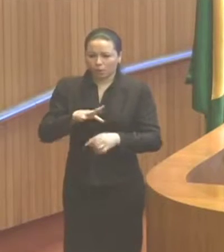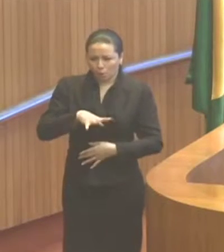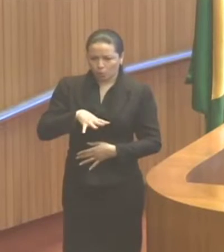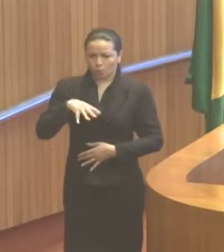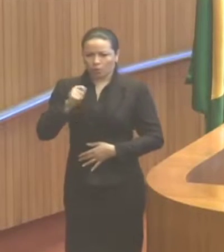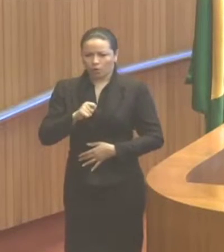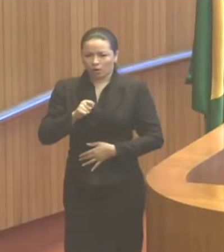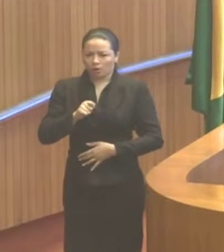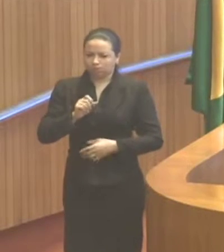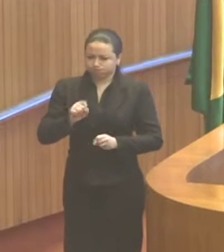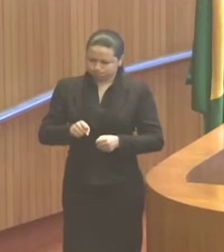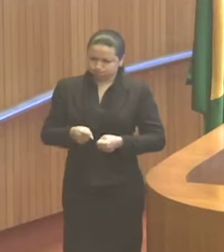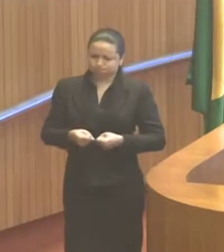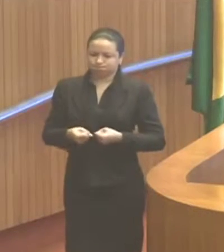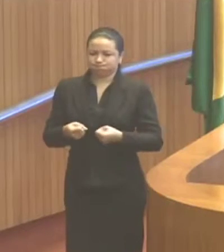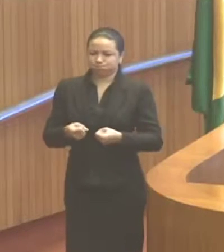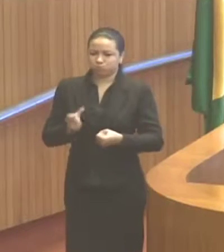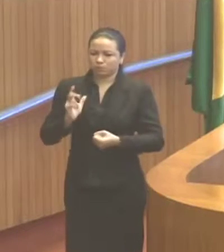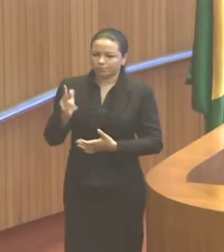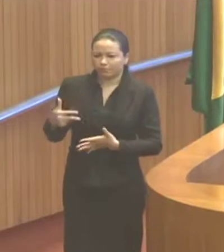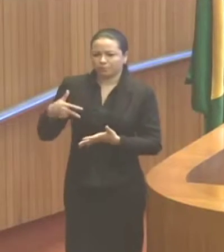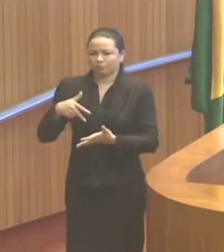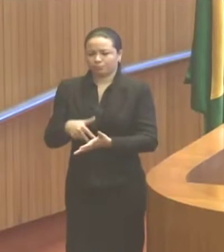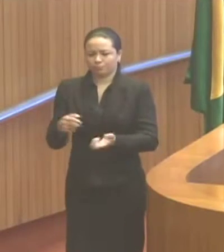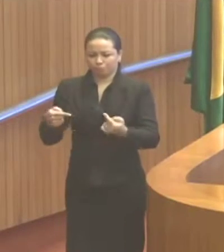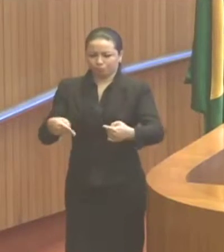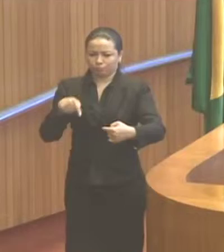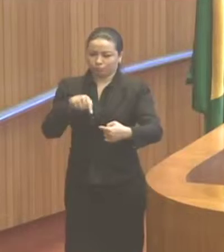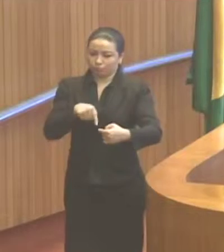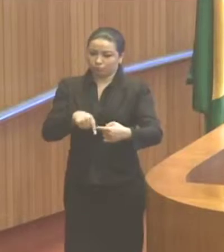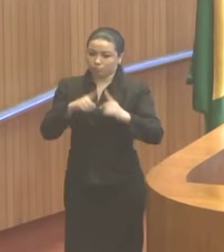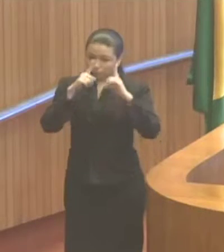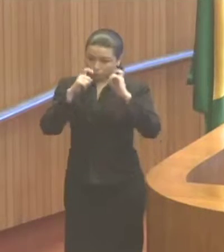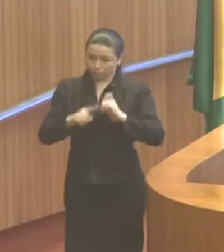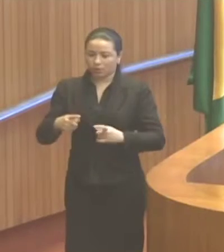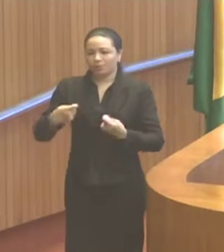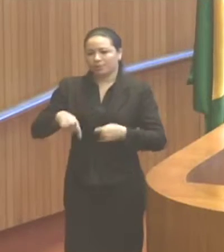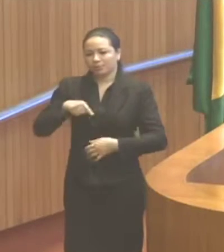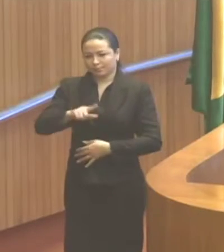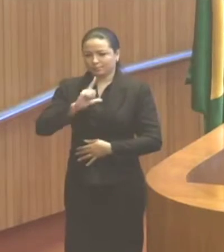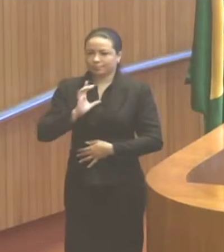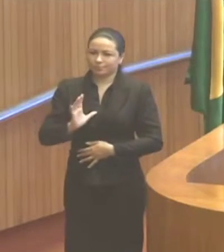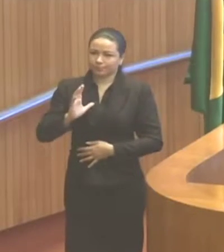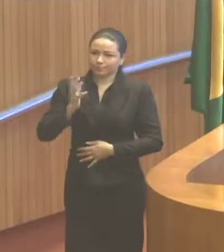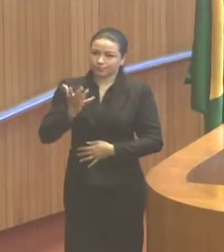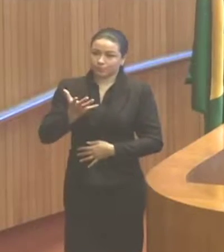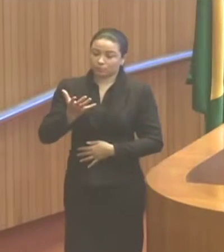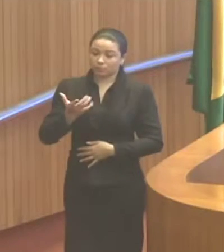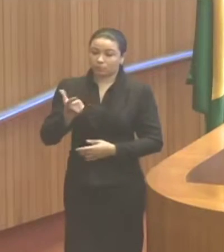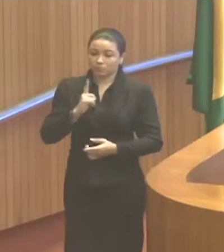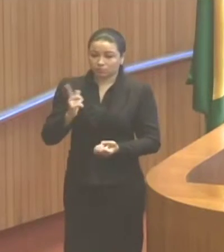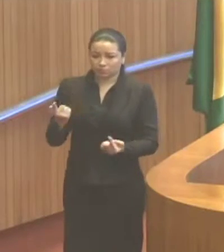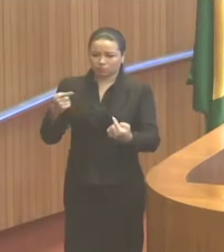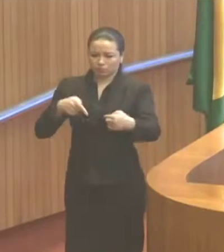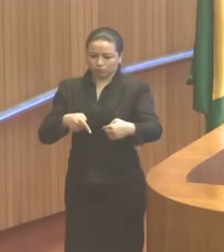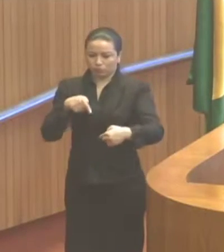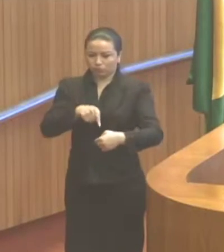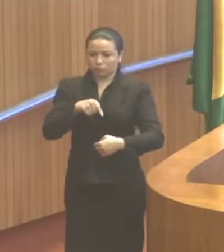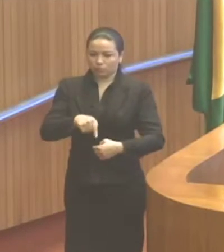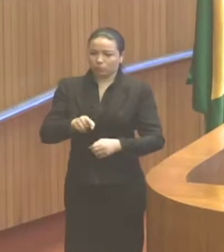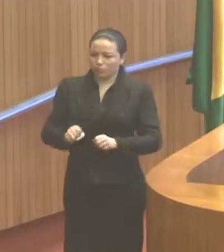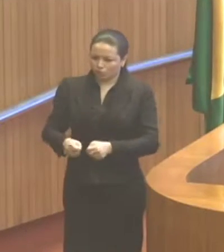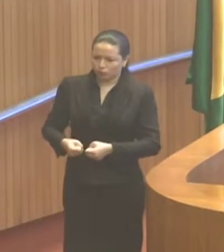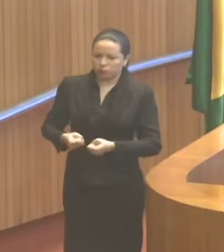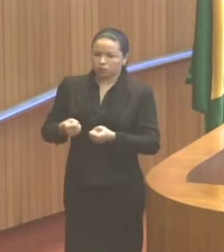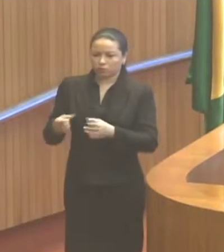a bravura de enfrentar realmente esse crime como ele precisa ser enfrentado. Ser enfrentado com unidade de